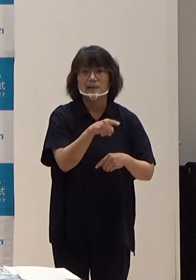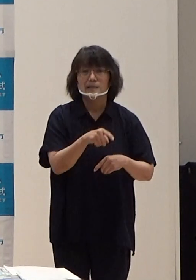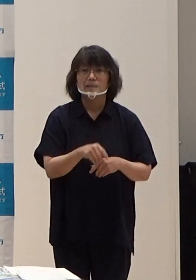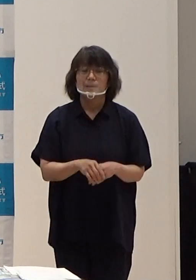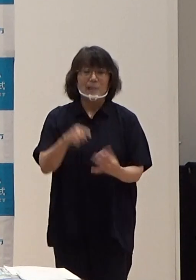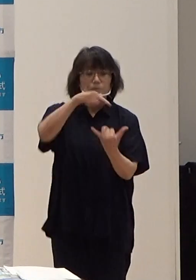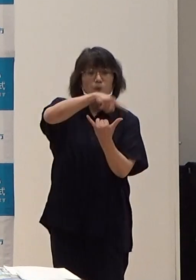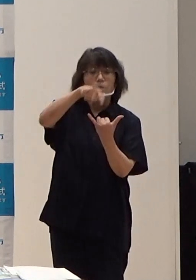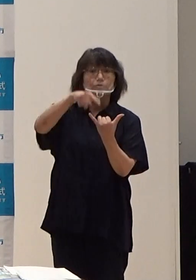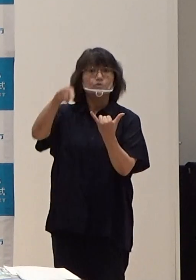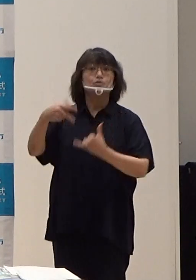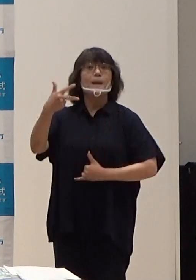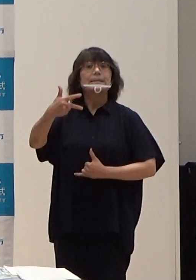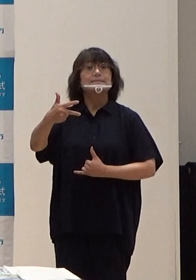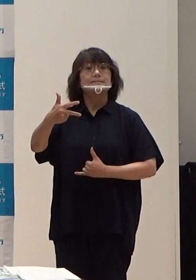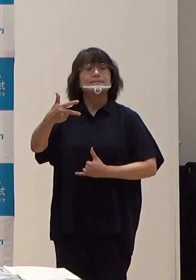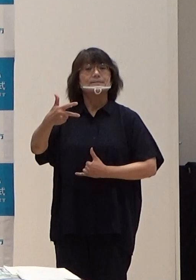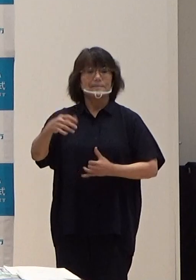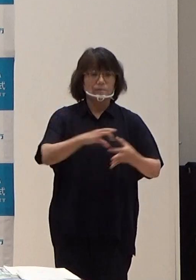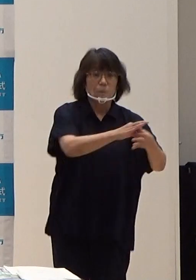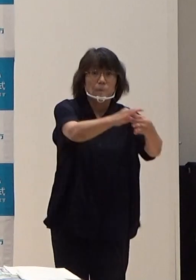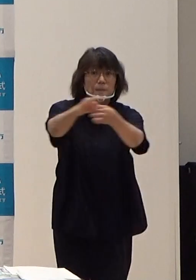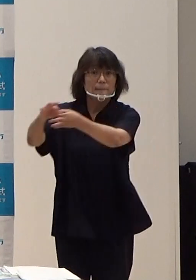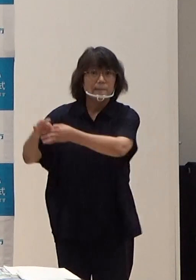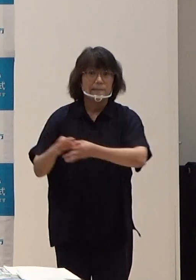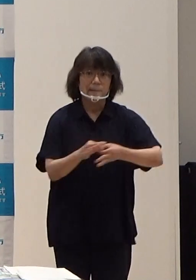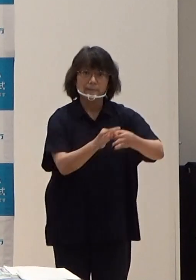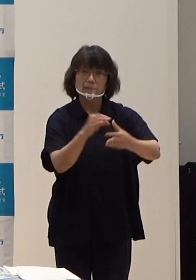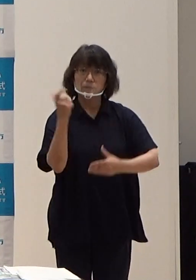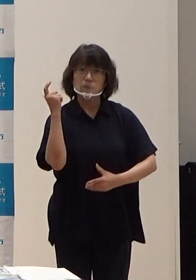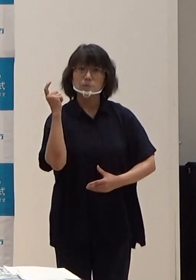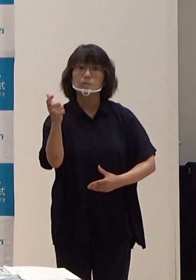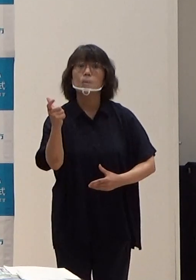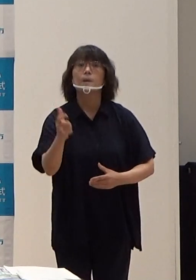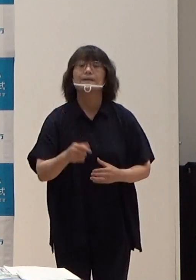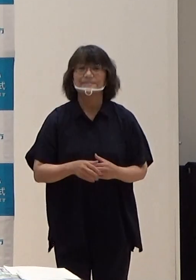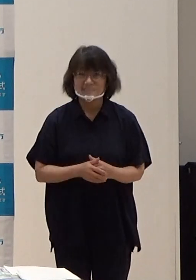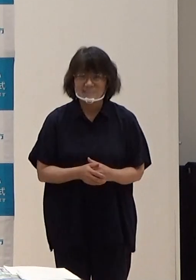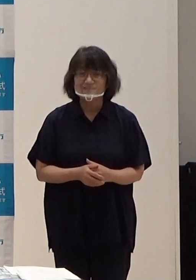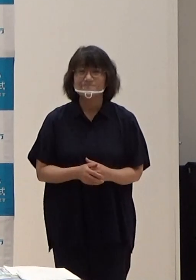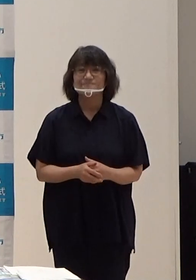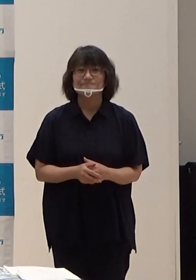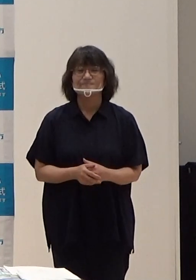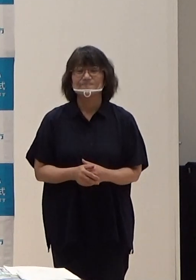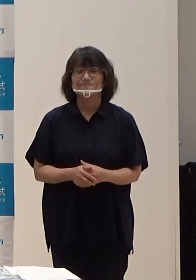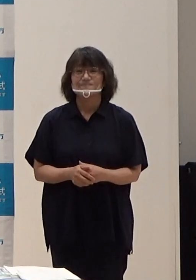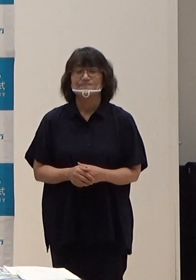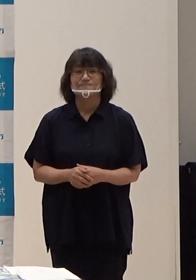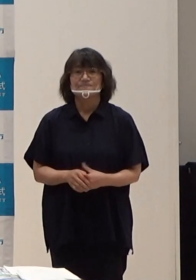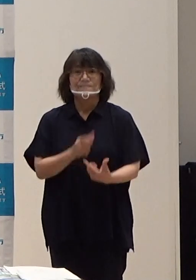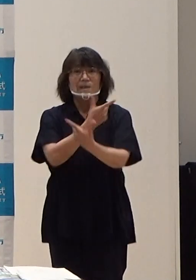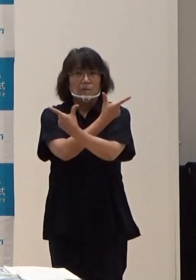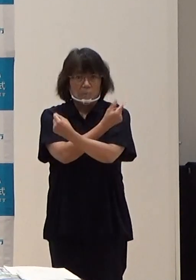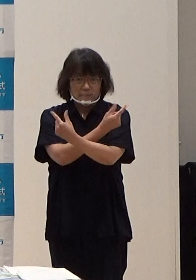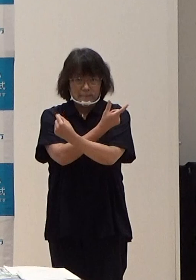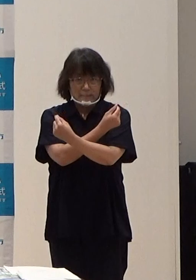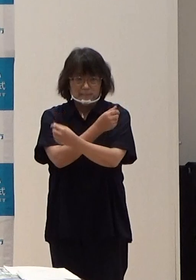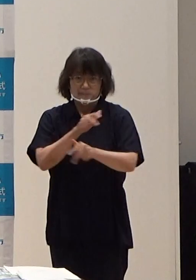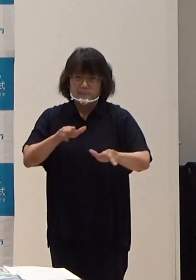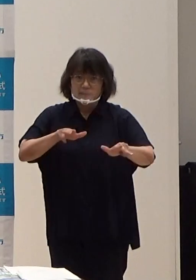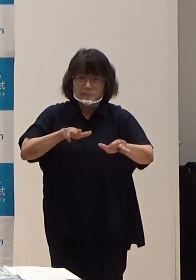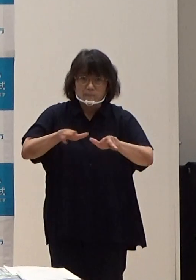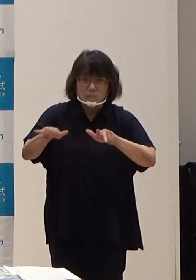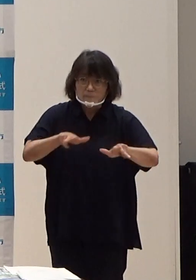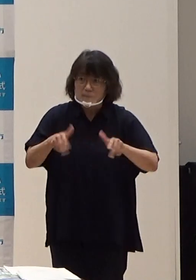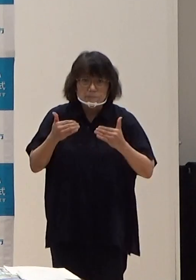さんですね、との連携を強化しまして、 お互いに今後の、市政の遂